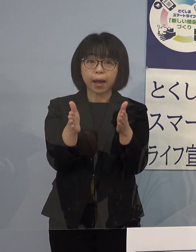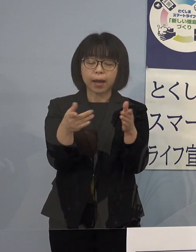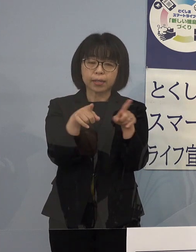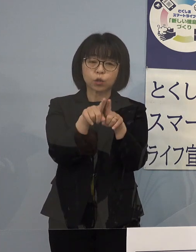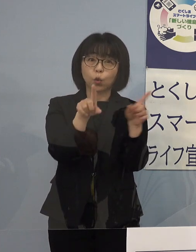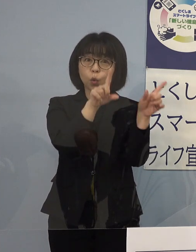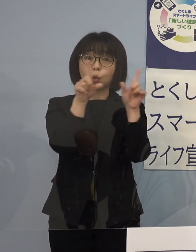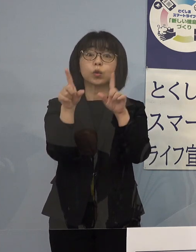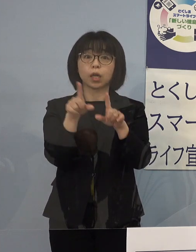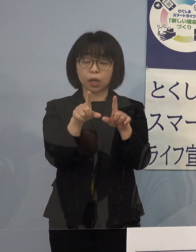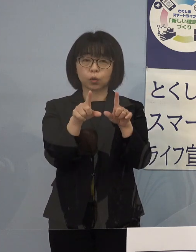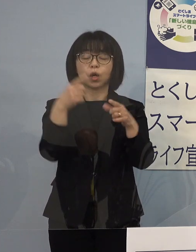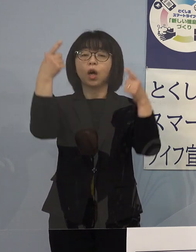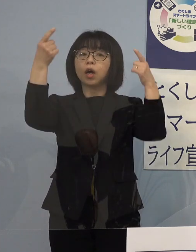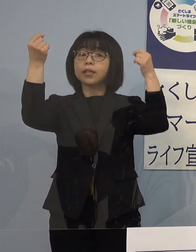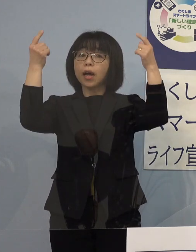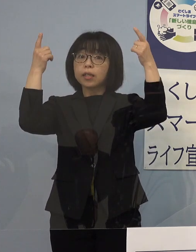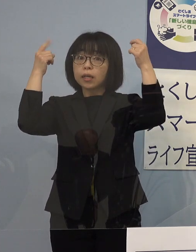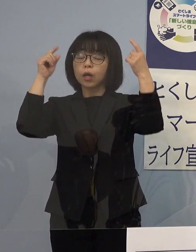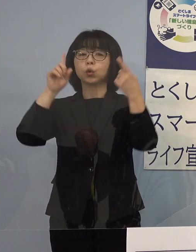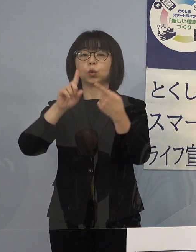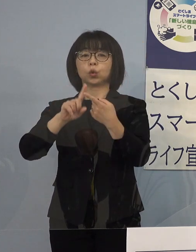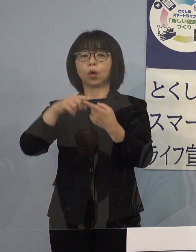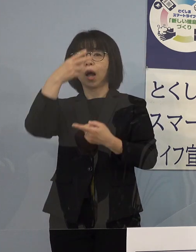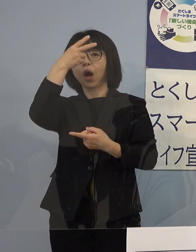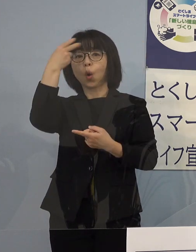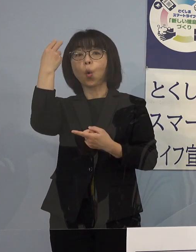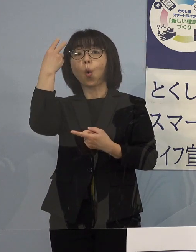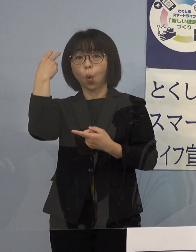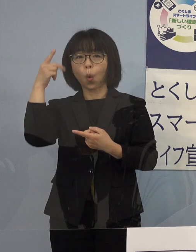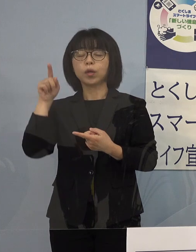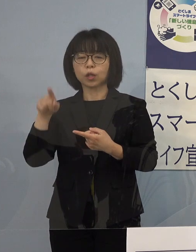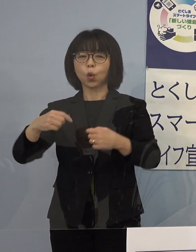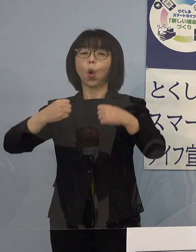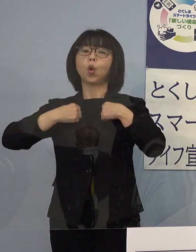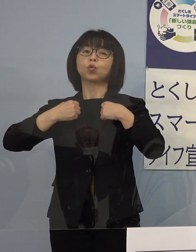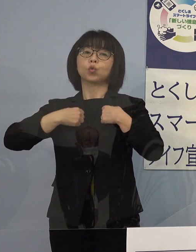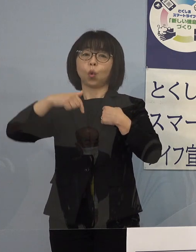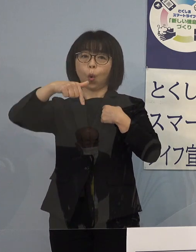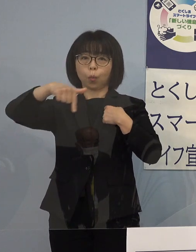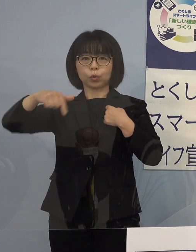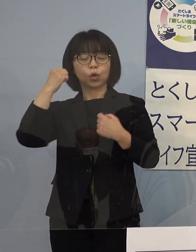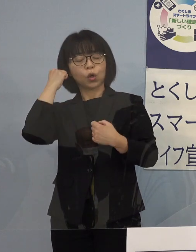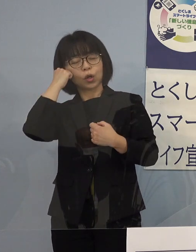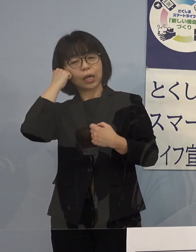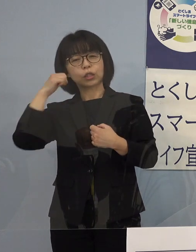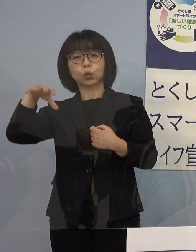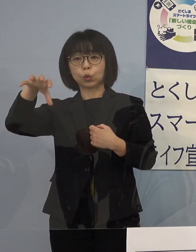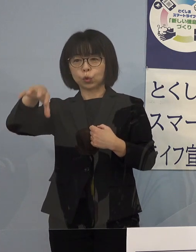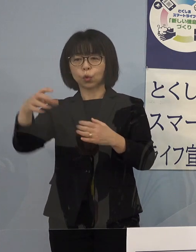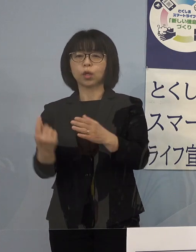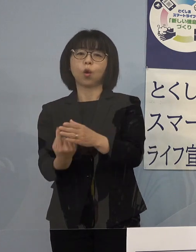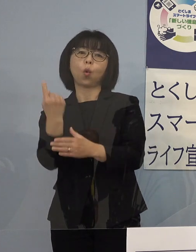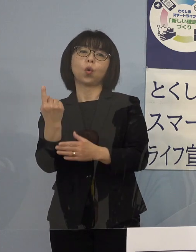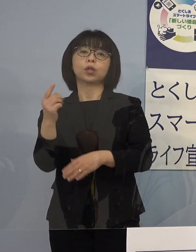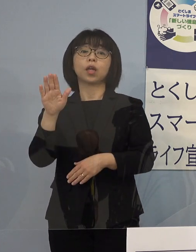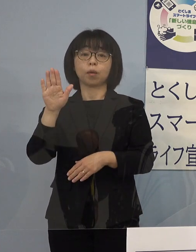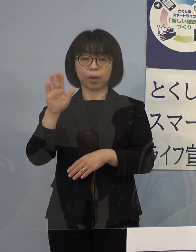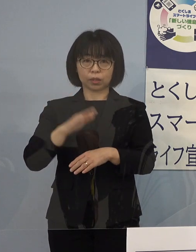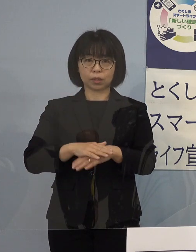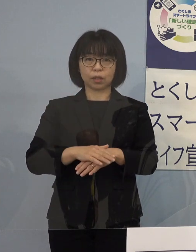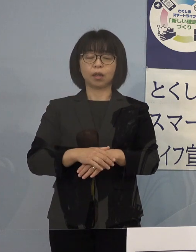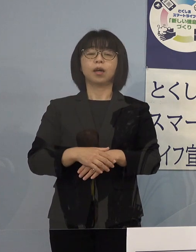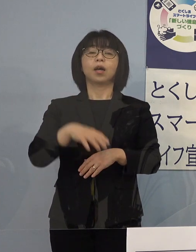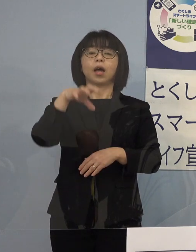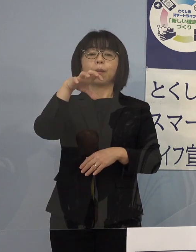学、高校などの運動部の合宿場で起きています。また居場所の切り替え、